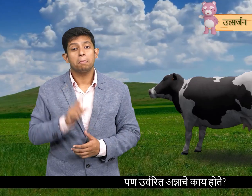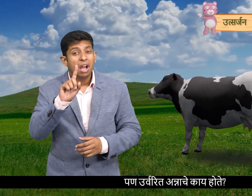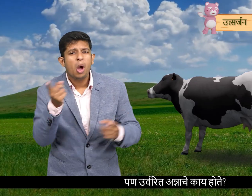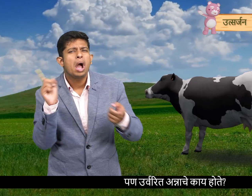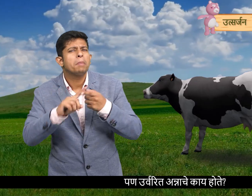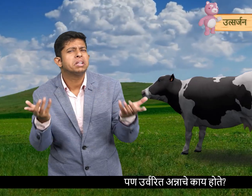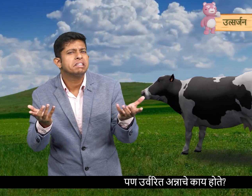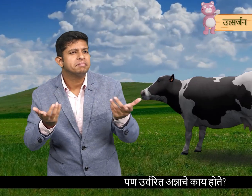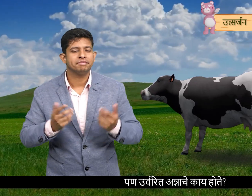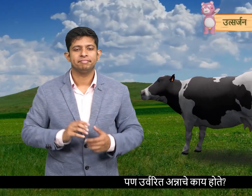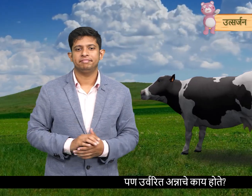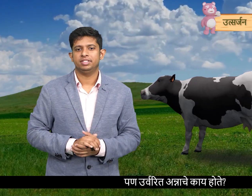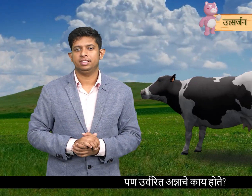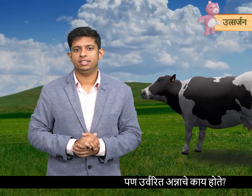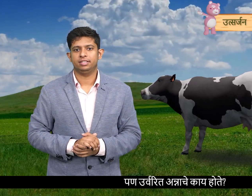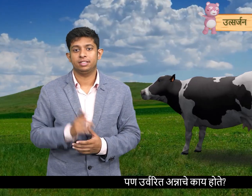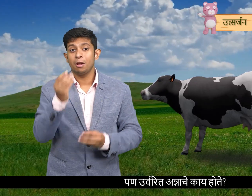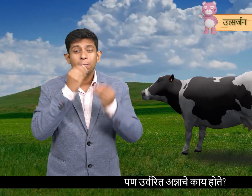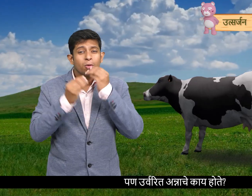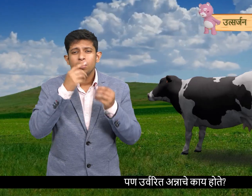पण उर्वरित अन्नाचे काय होते?